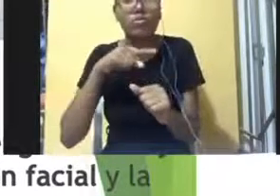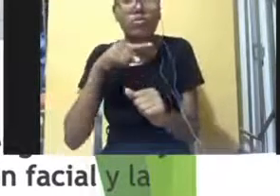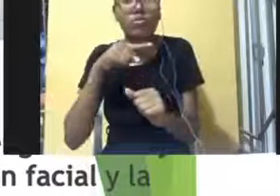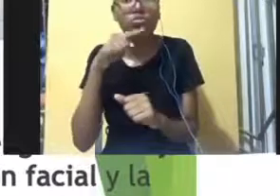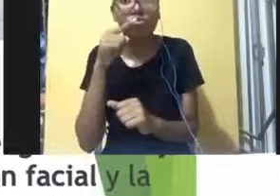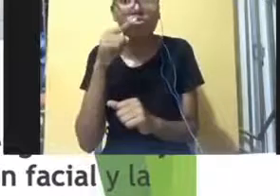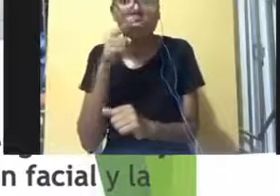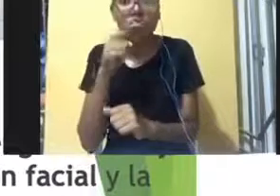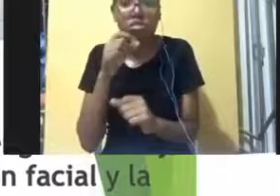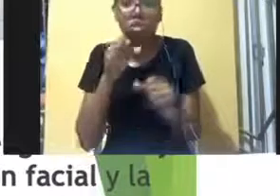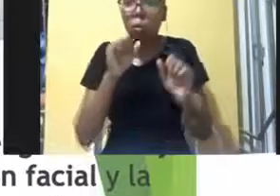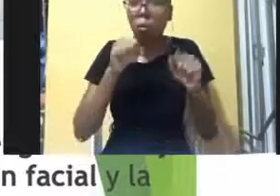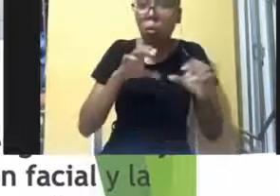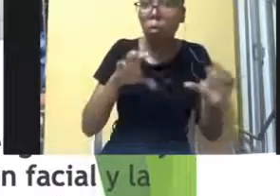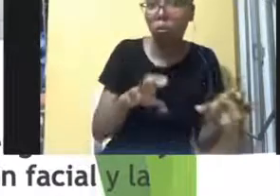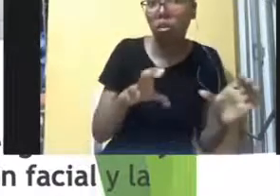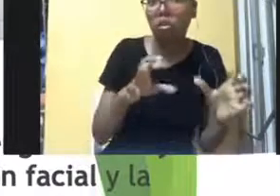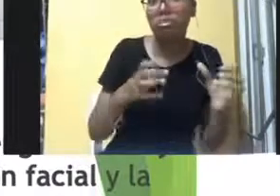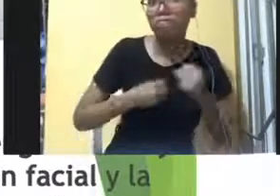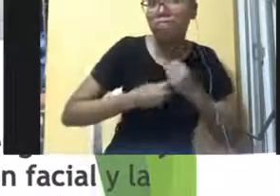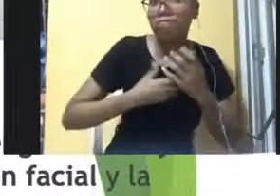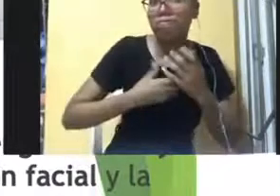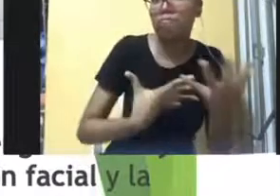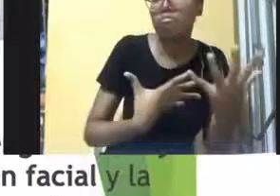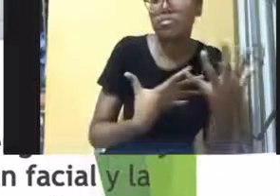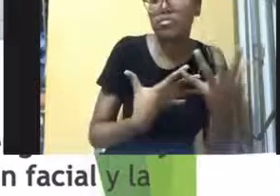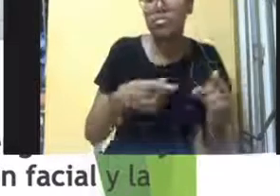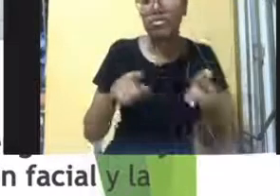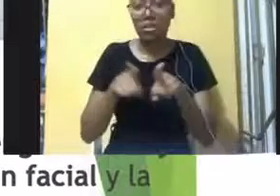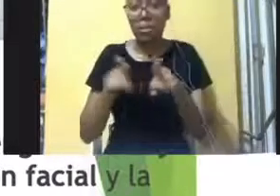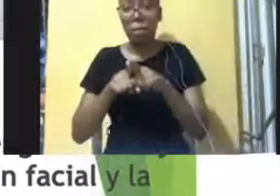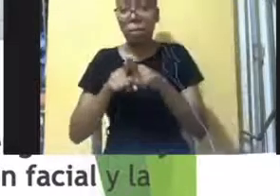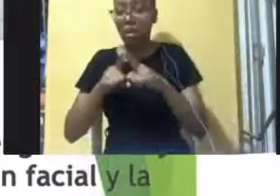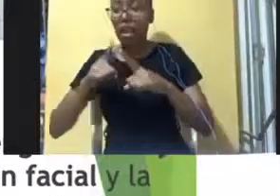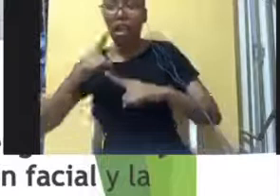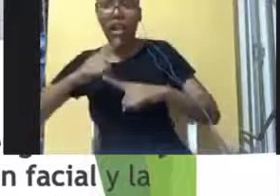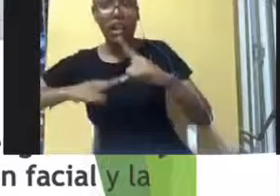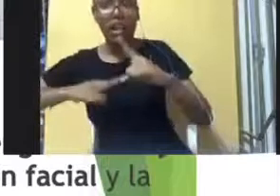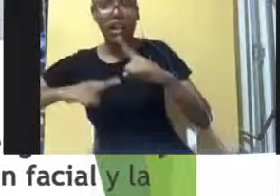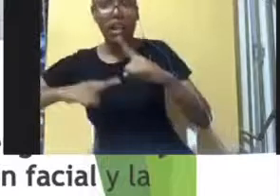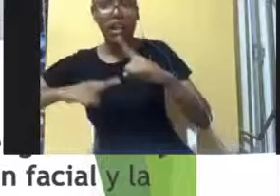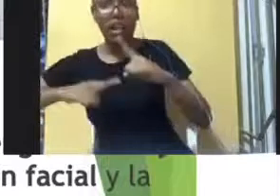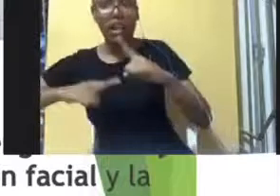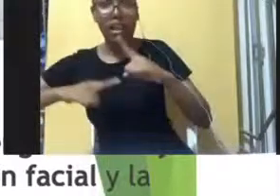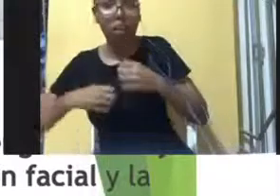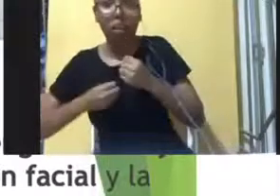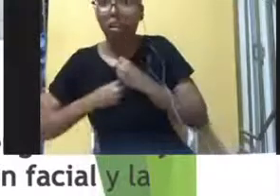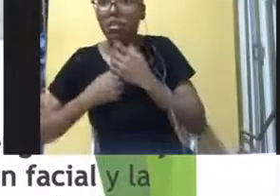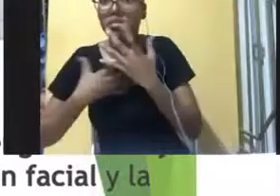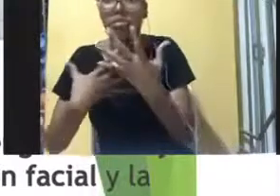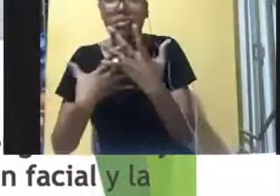hacer, expresar la seña, la lengua de señas, tienes esa posibilidad, y yo digo siempre que hasta un poquito